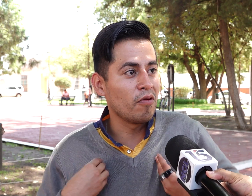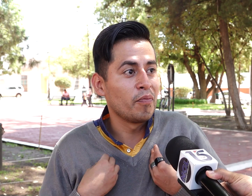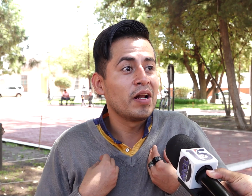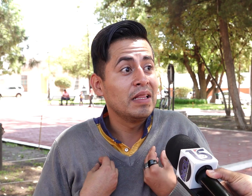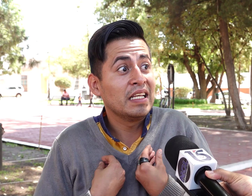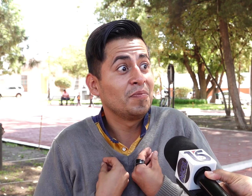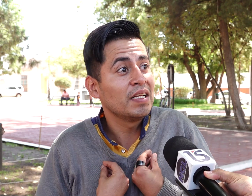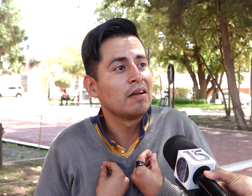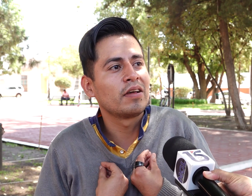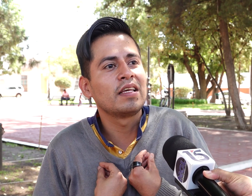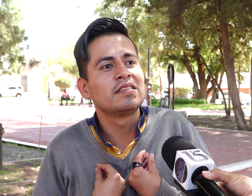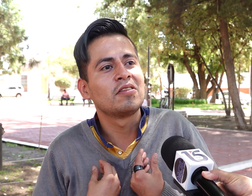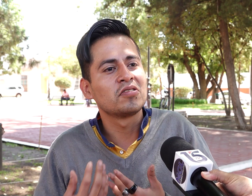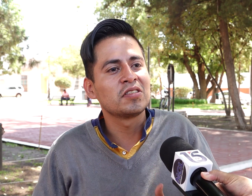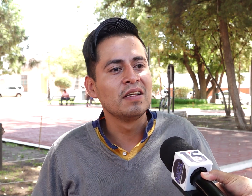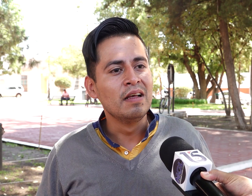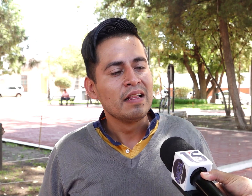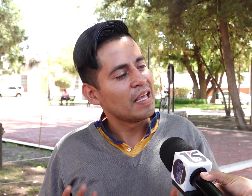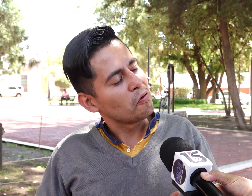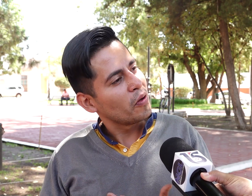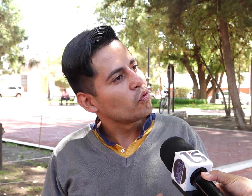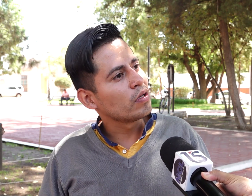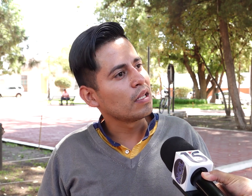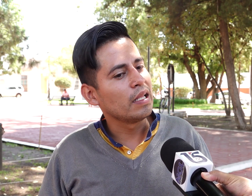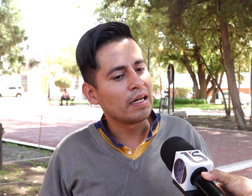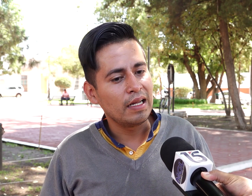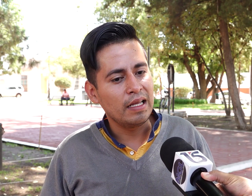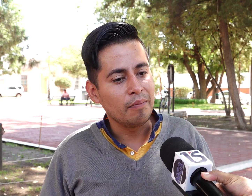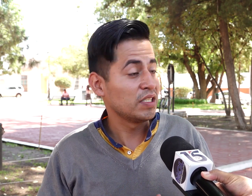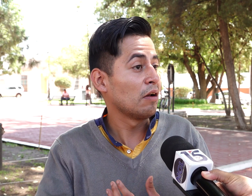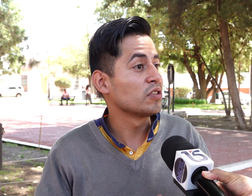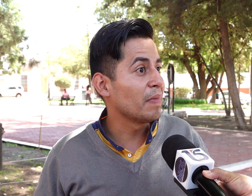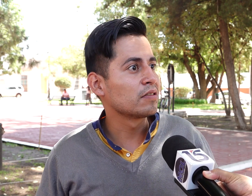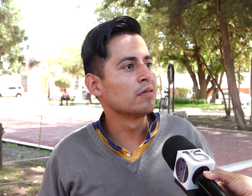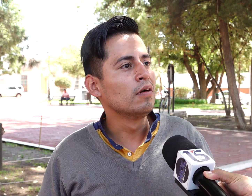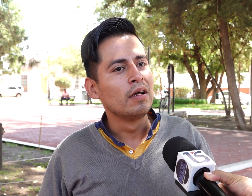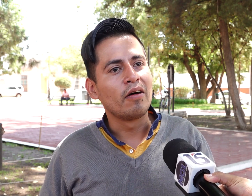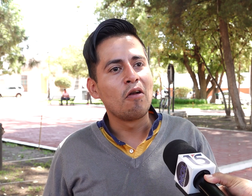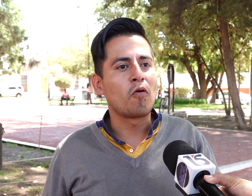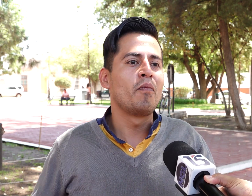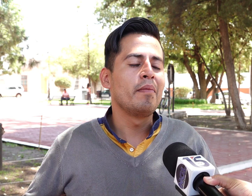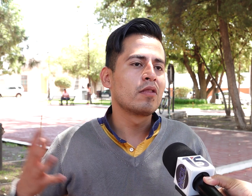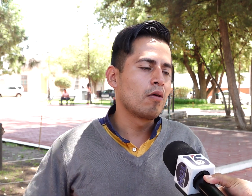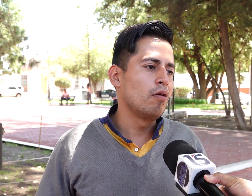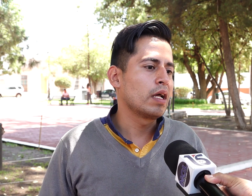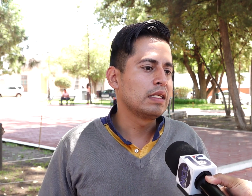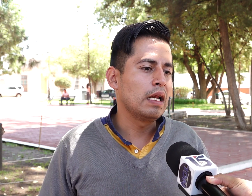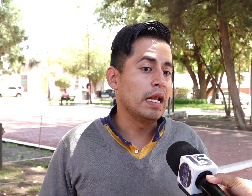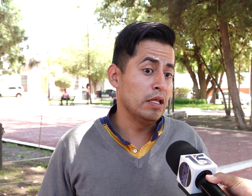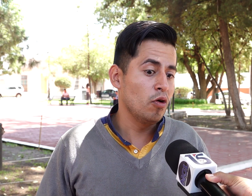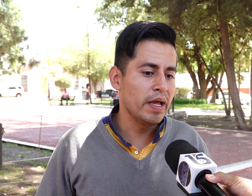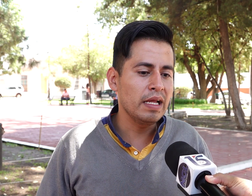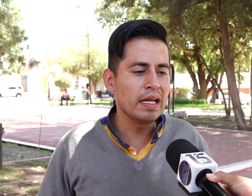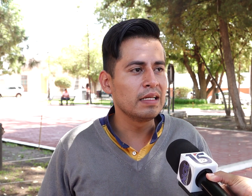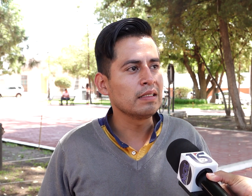del viento y el cuerpo realmente expresa lo que quiere decir. Entonces, te ayuda mucho a entender, pues, a los demás, ¿no? Ahora lo complemento con lo que es